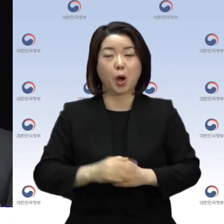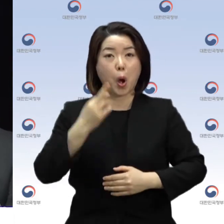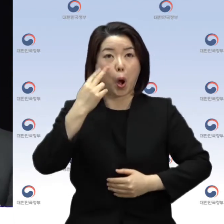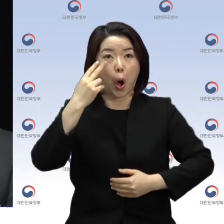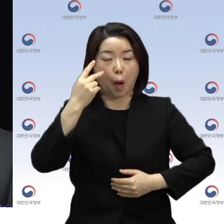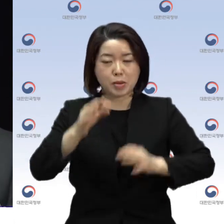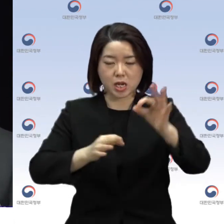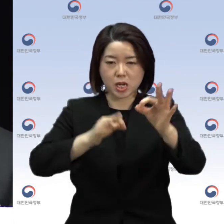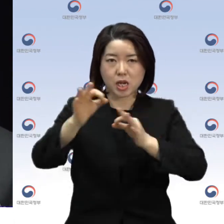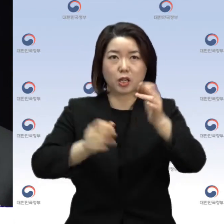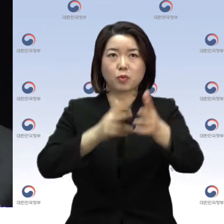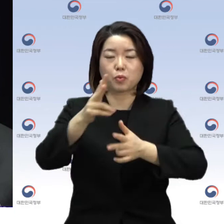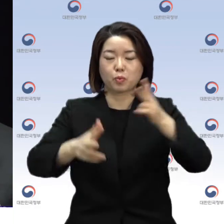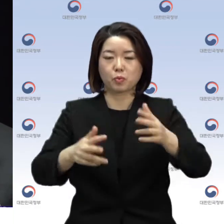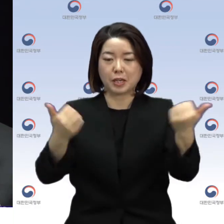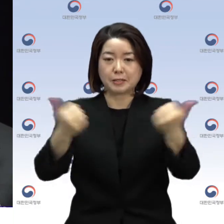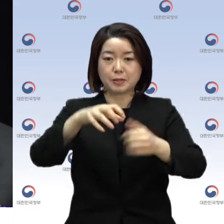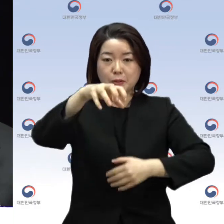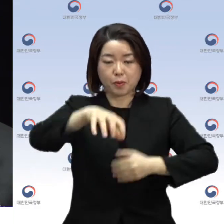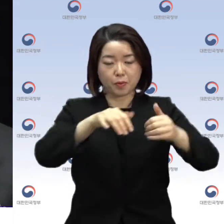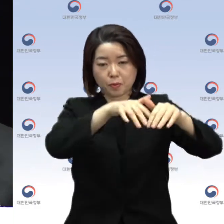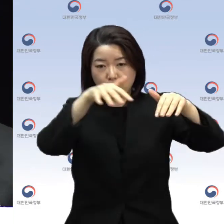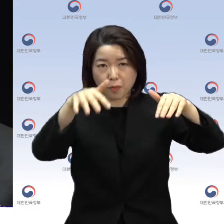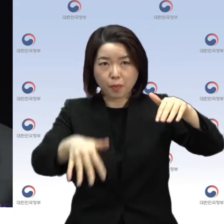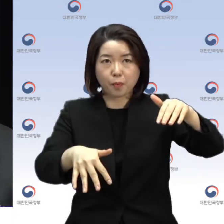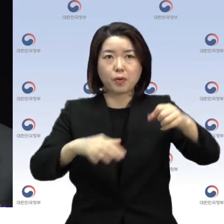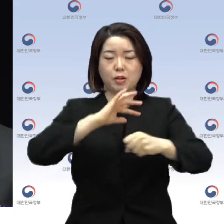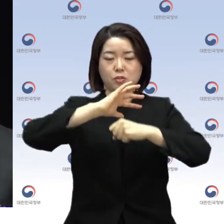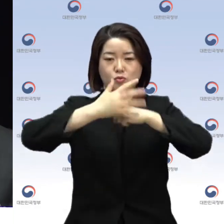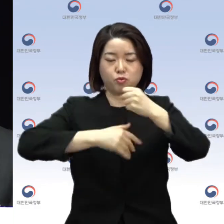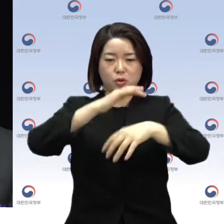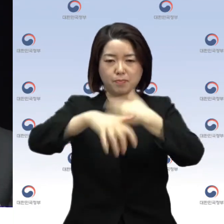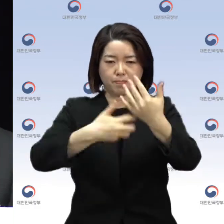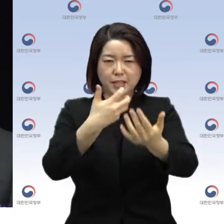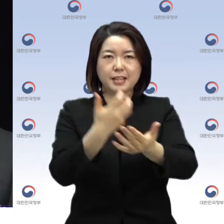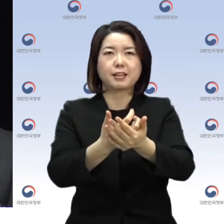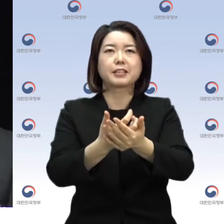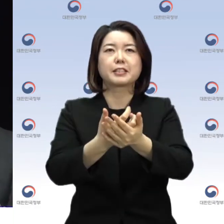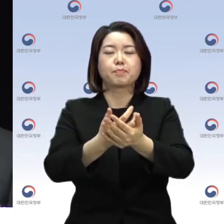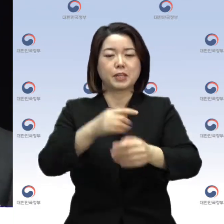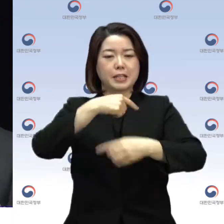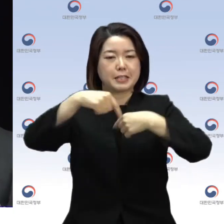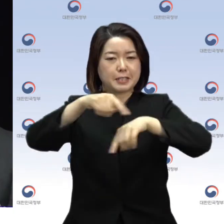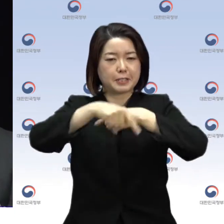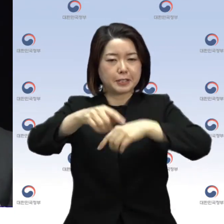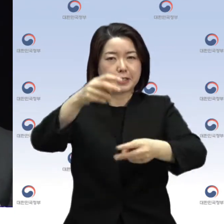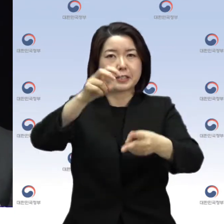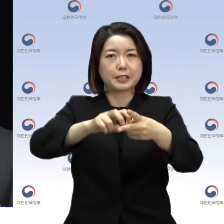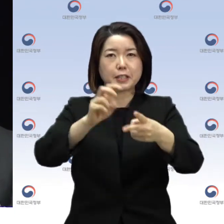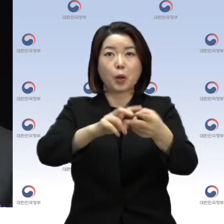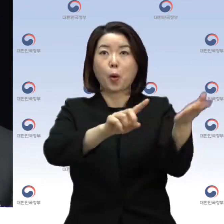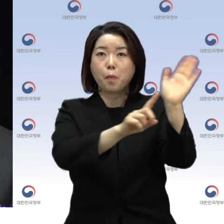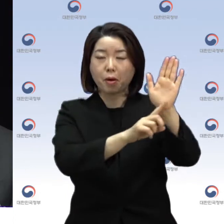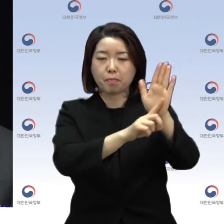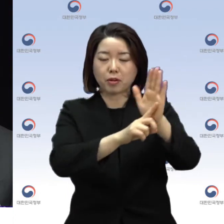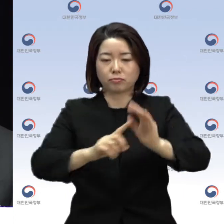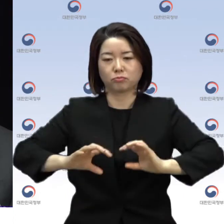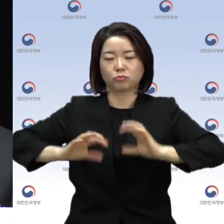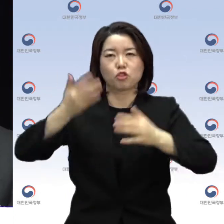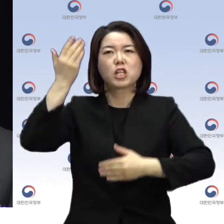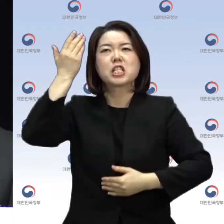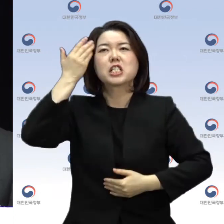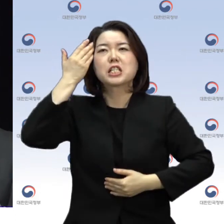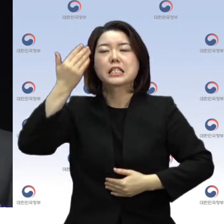그리고 미국 상공회의소 산하의 글로벌 혁신정책센터가 발표한 국제 지식재산